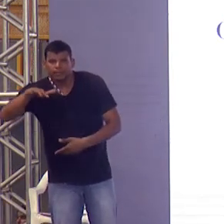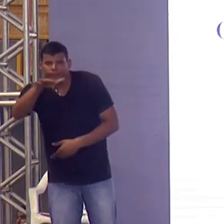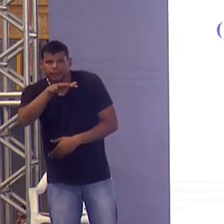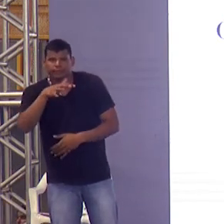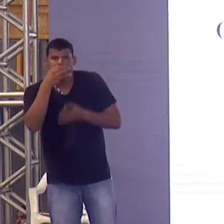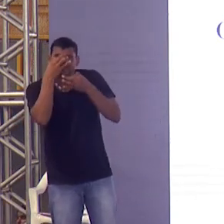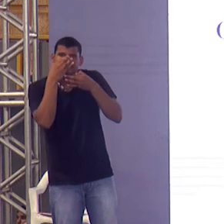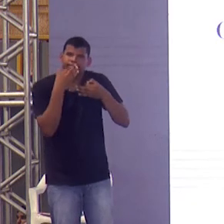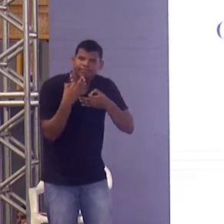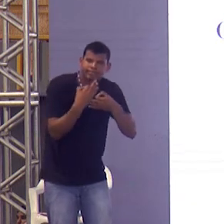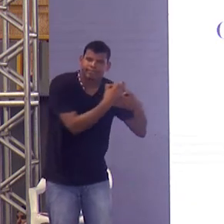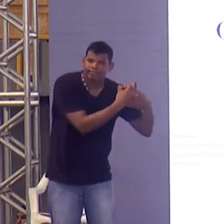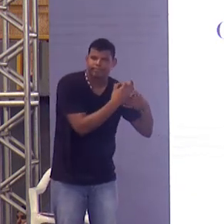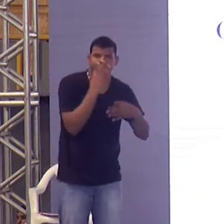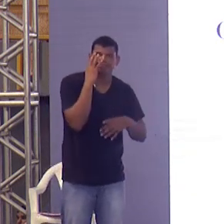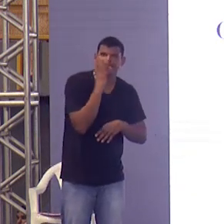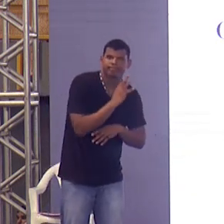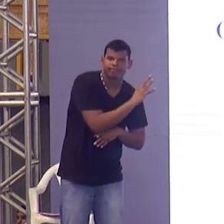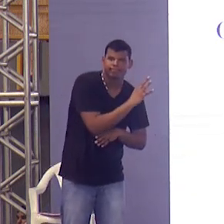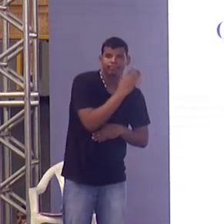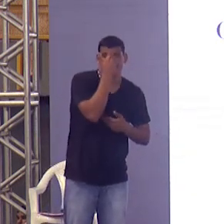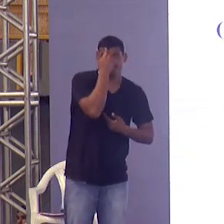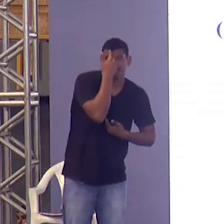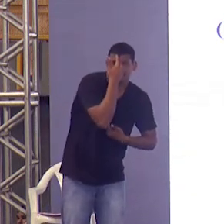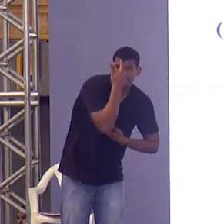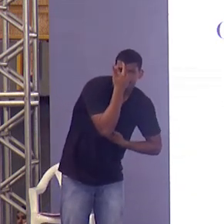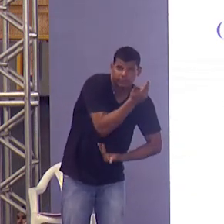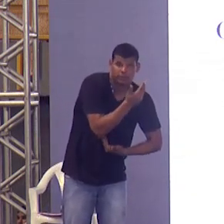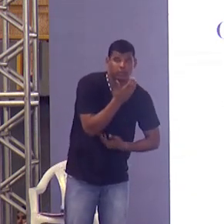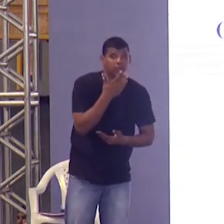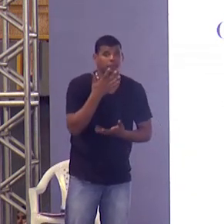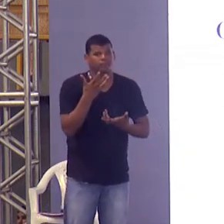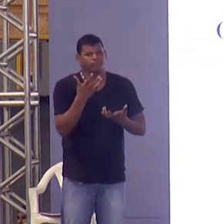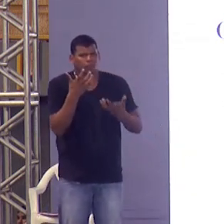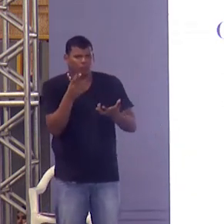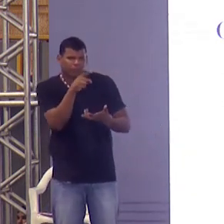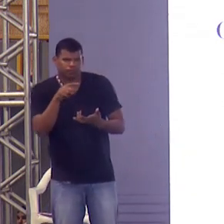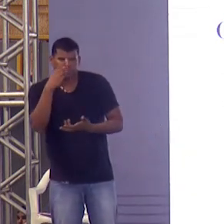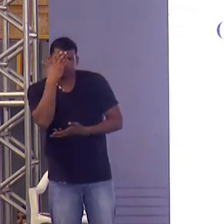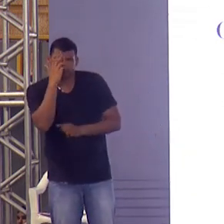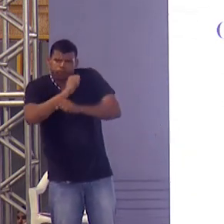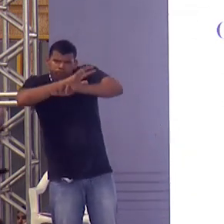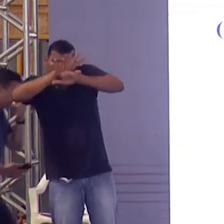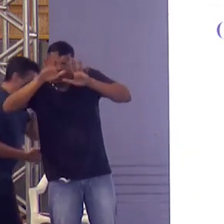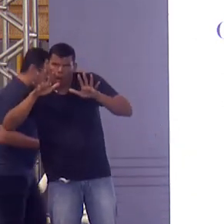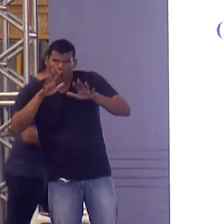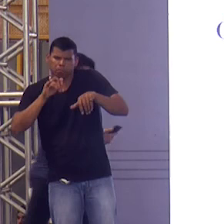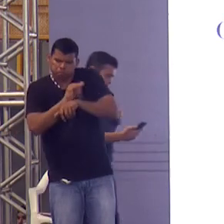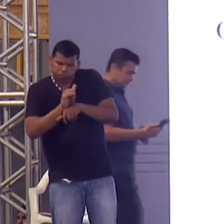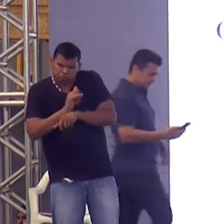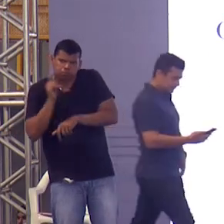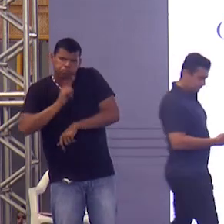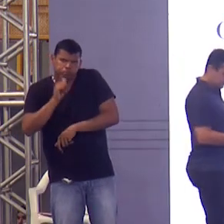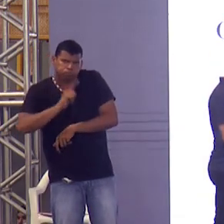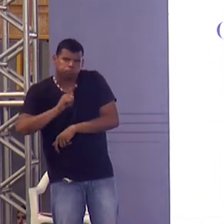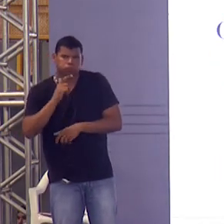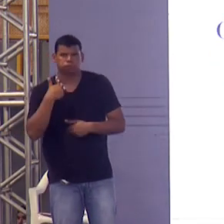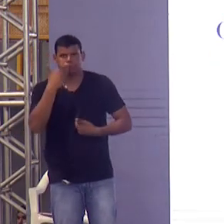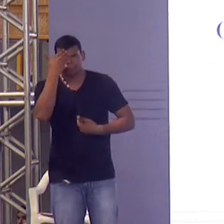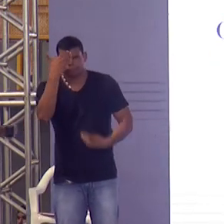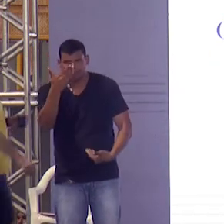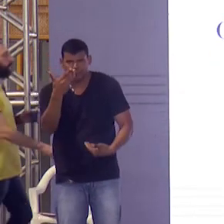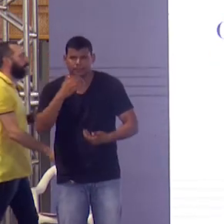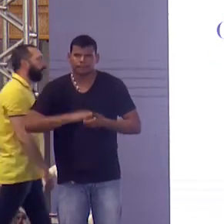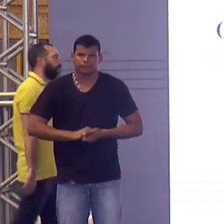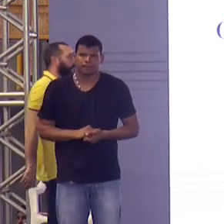pela atenção. Eu espero que tenha sido de grande valia para vocês esse momento que nós passamos aqui, tá